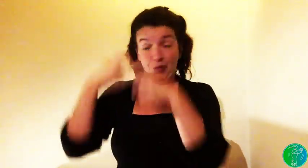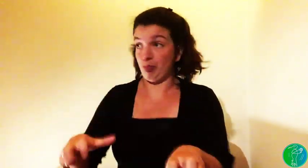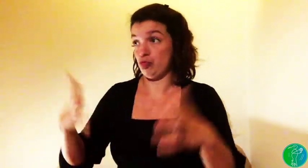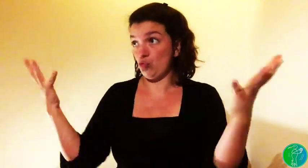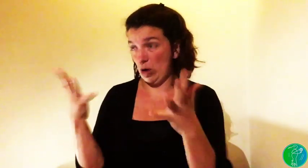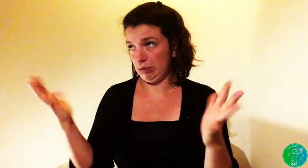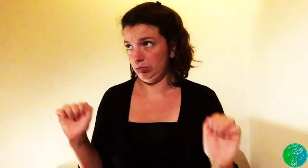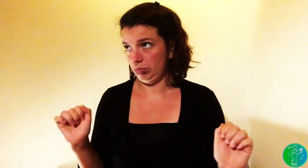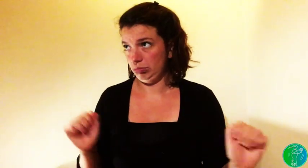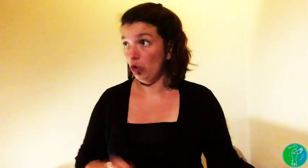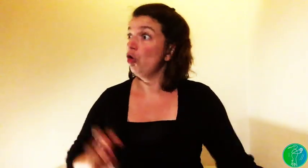être vert,